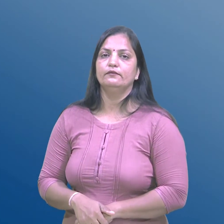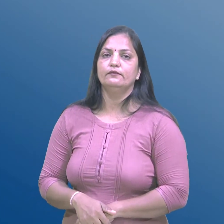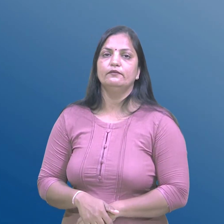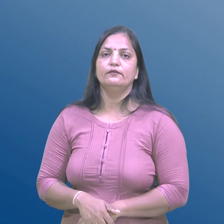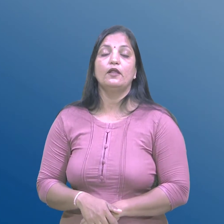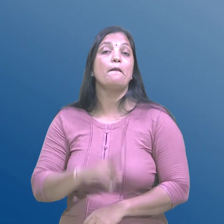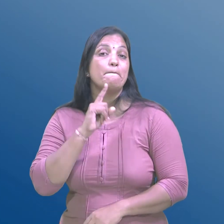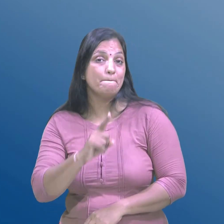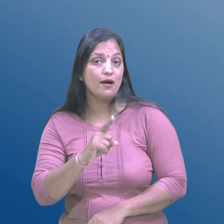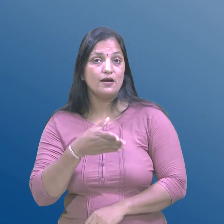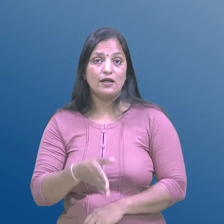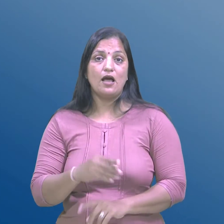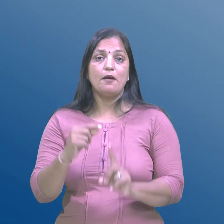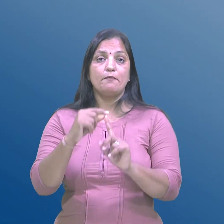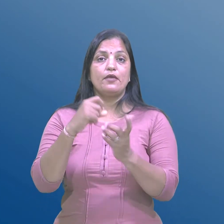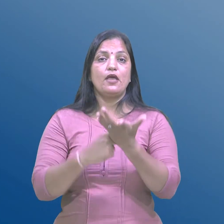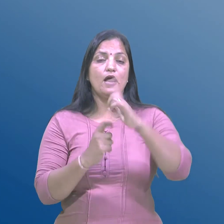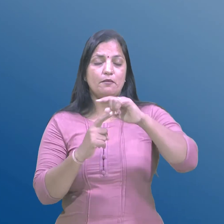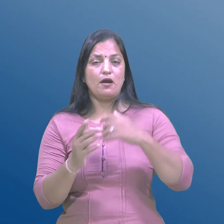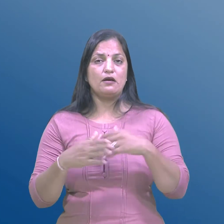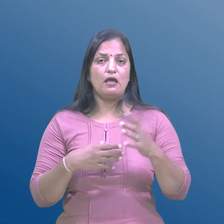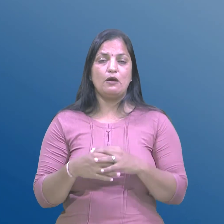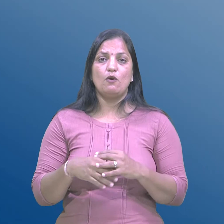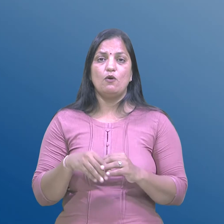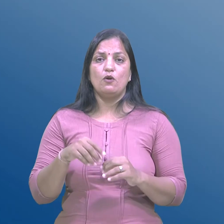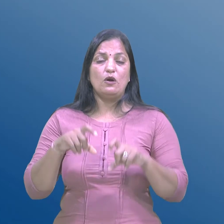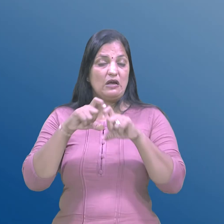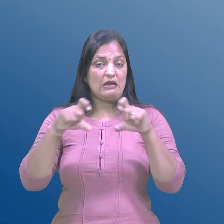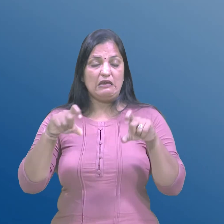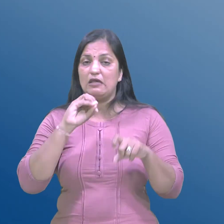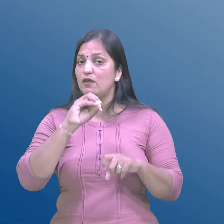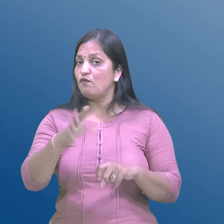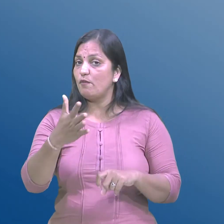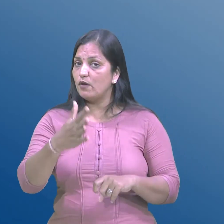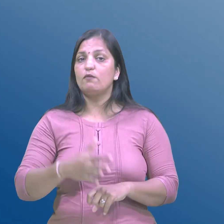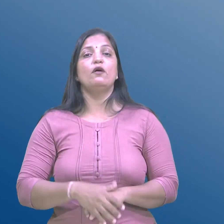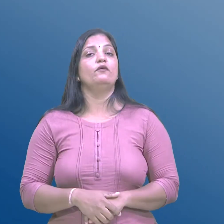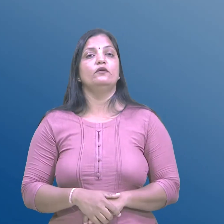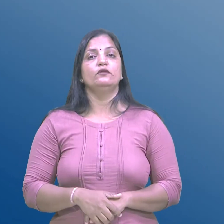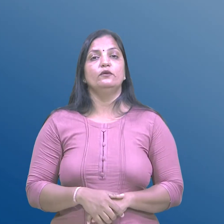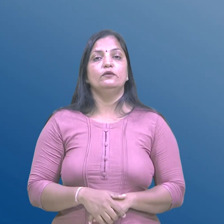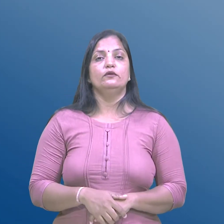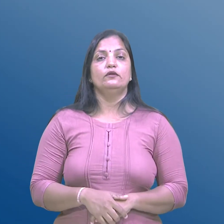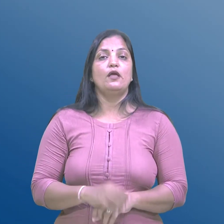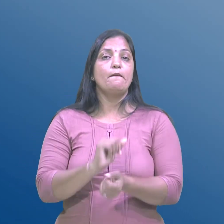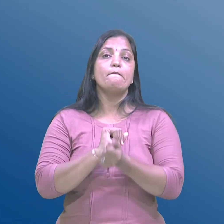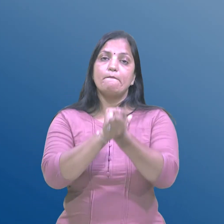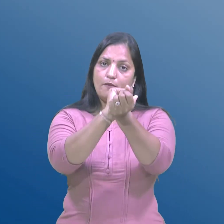પરંતુ આ ખંડમાં એવું કોઈ અર્થઘટન કરવામાં આવશે નહીં જે પોલીસને